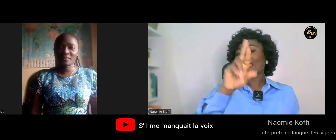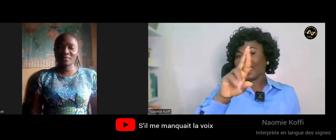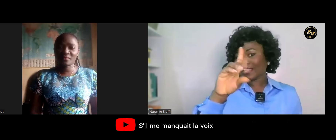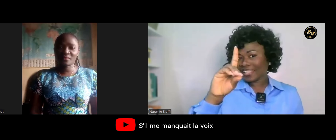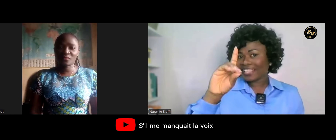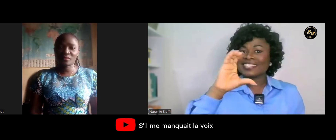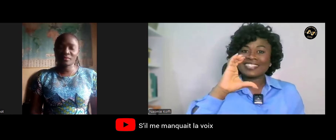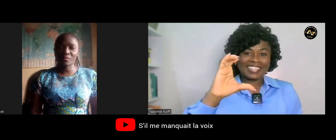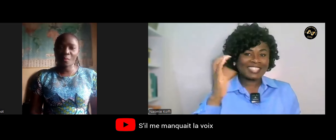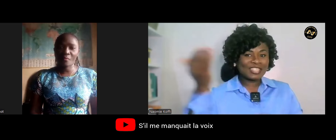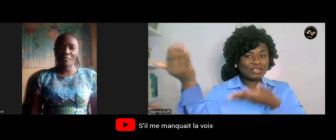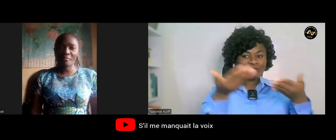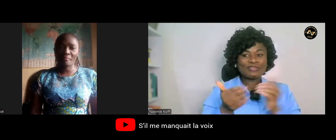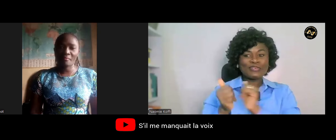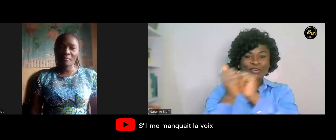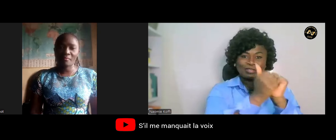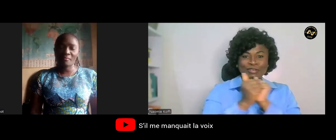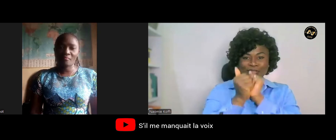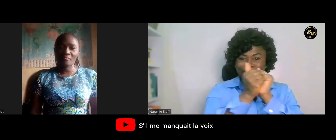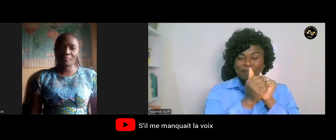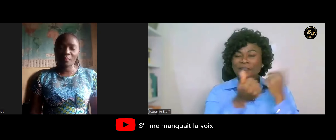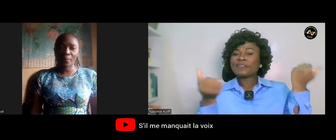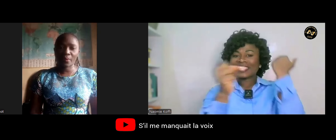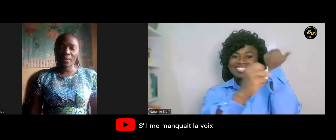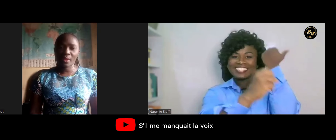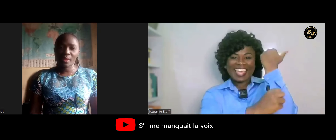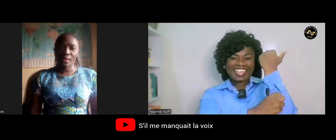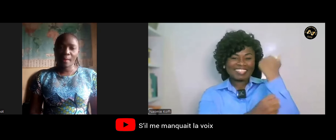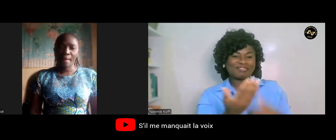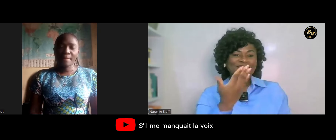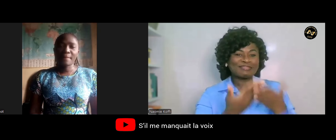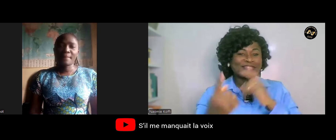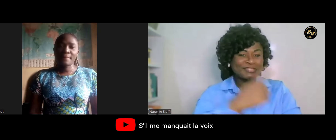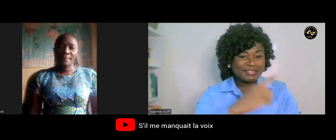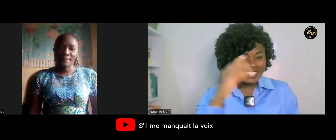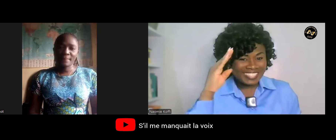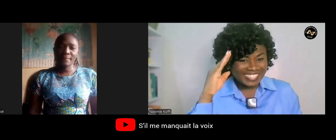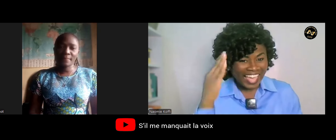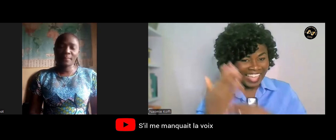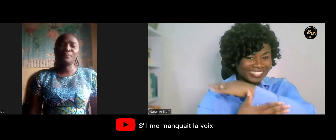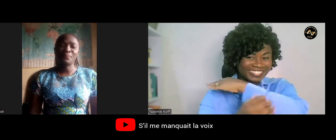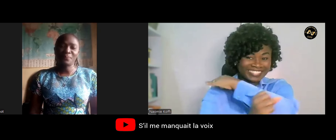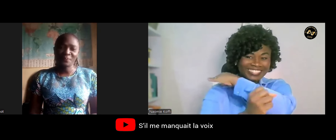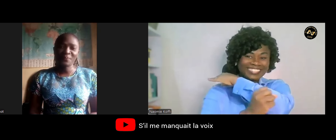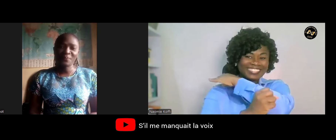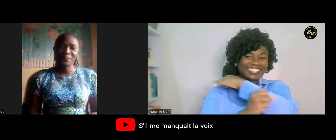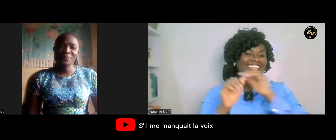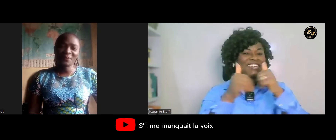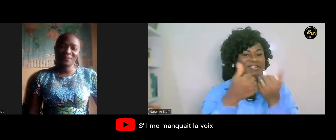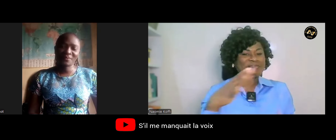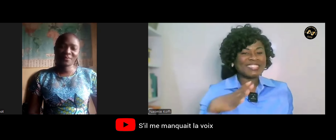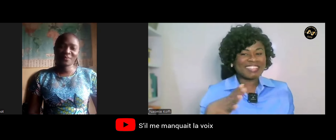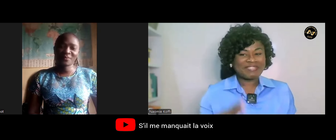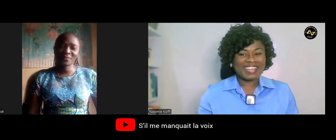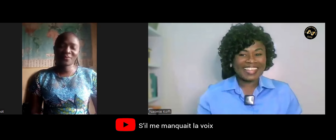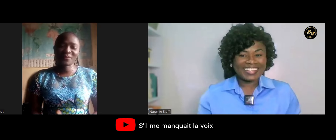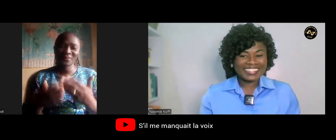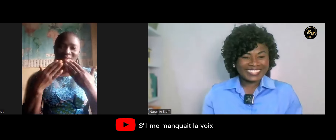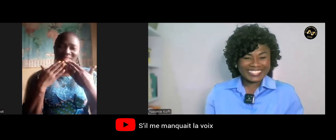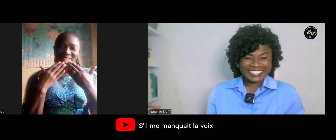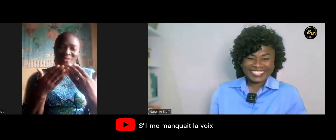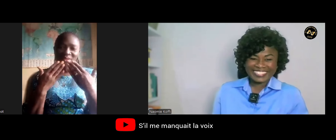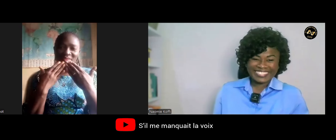la RDC. Recevons ensemble Sarah. Bonjour, Sarah. Comment ça